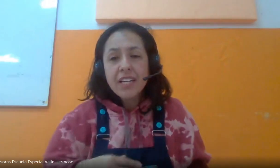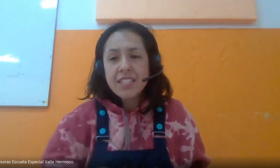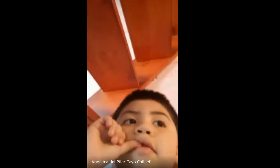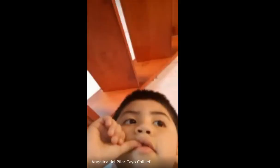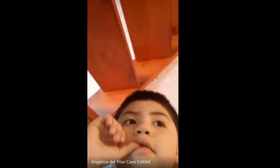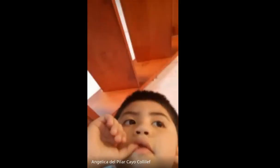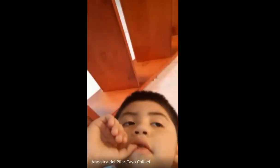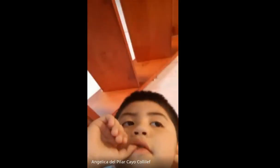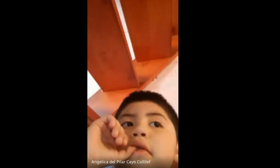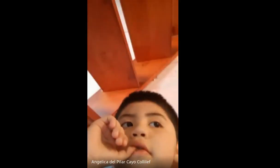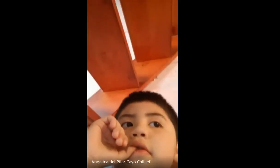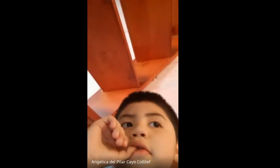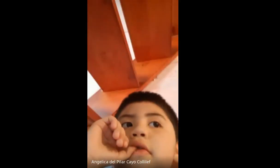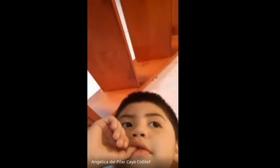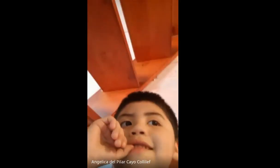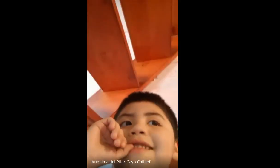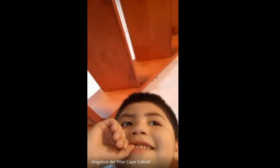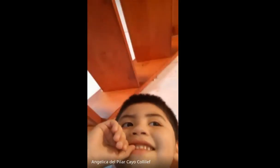comunicarse. Junta.